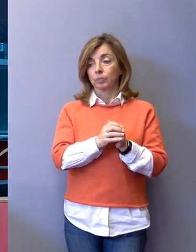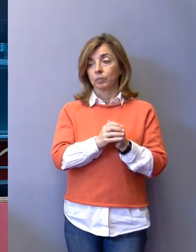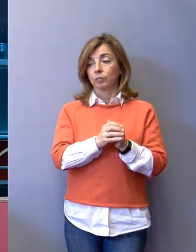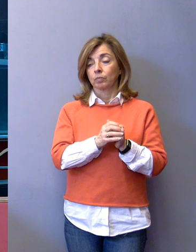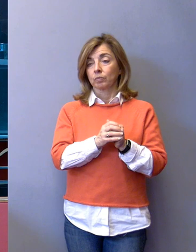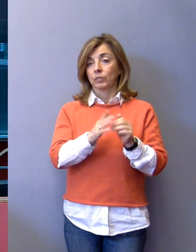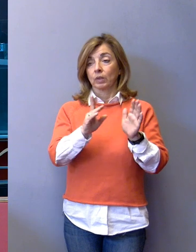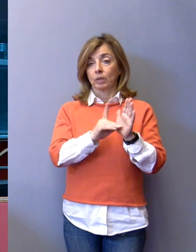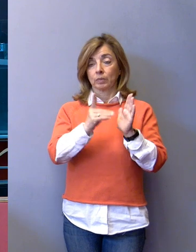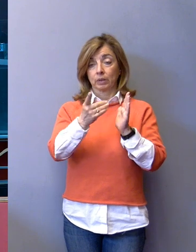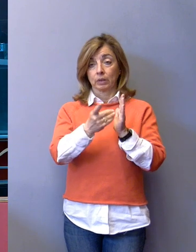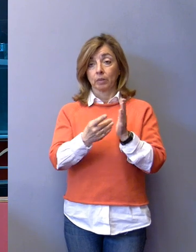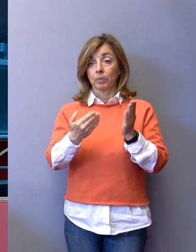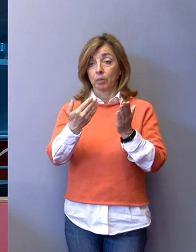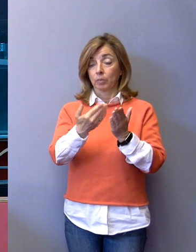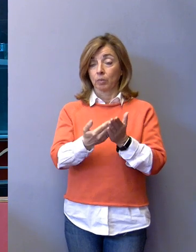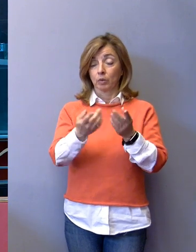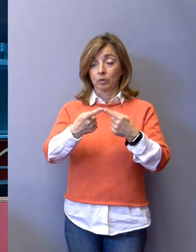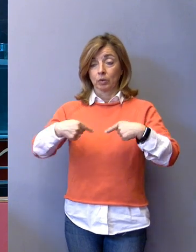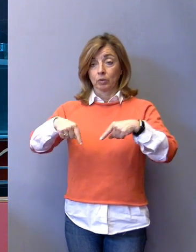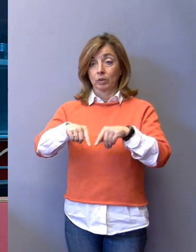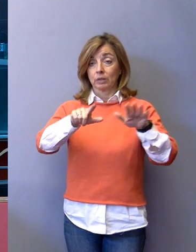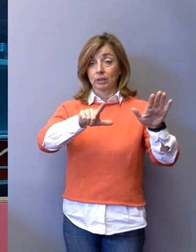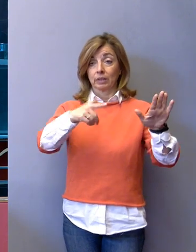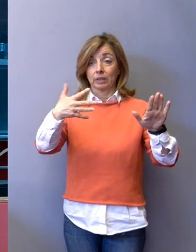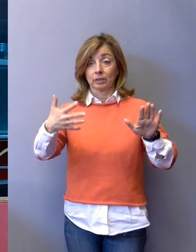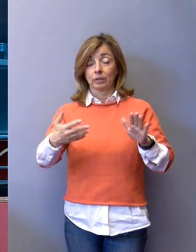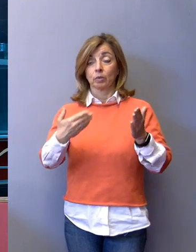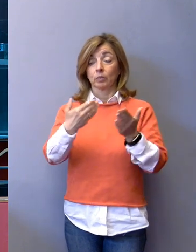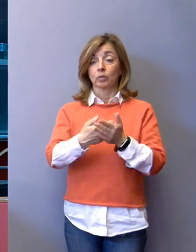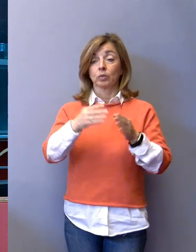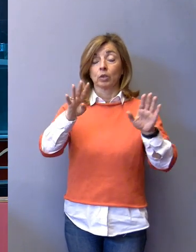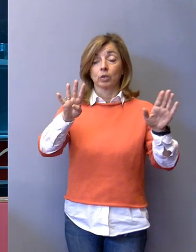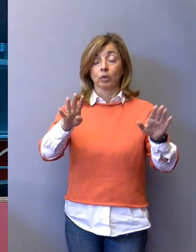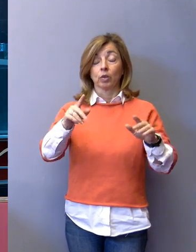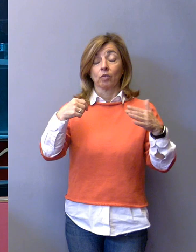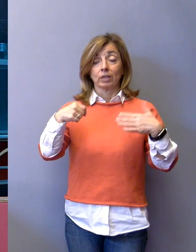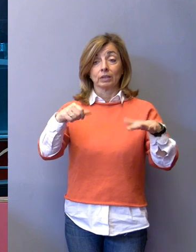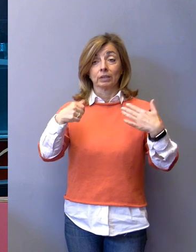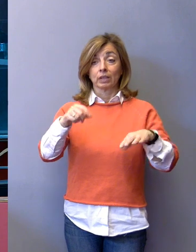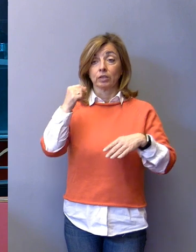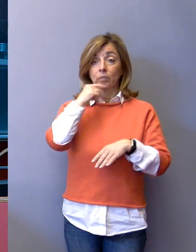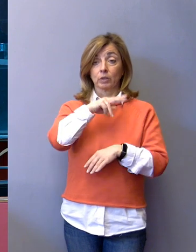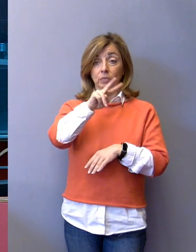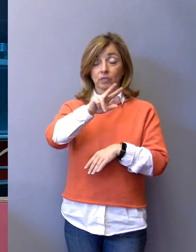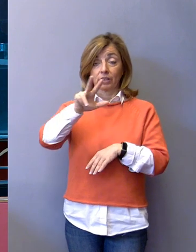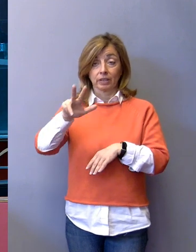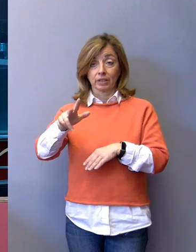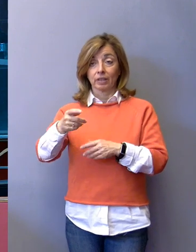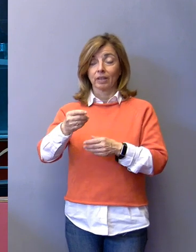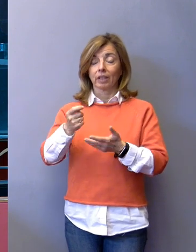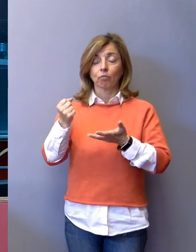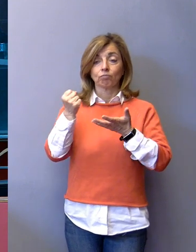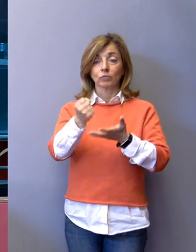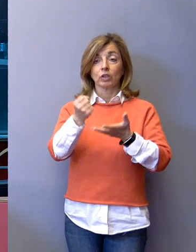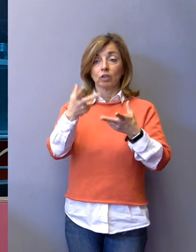la delibera proposta giunta al consiglio 75 proposta nove del 16 marzo 2023 incentivi alla